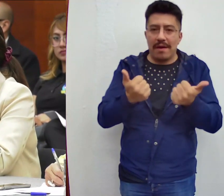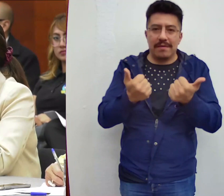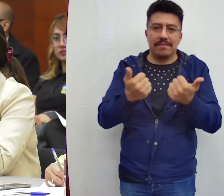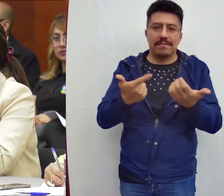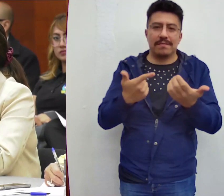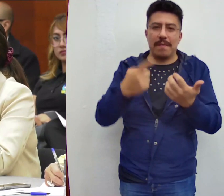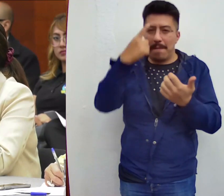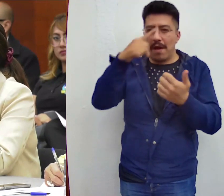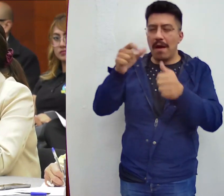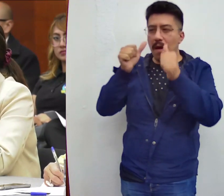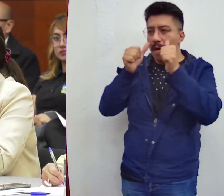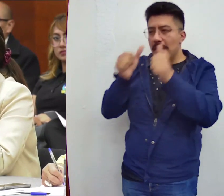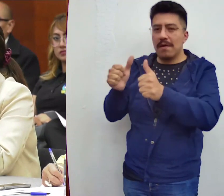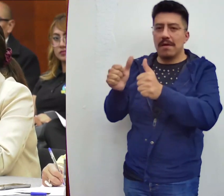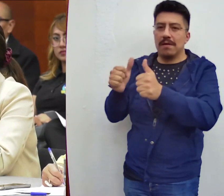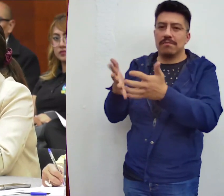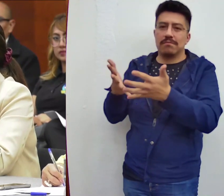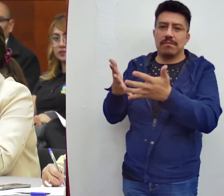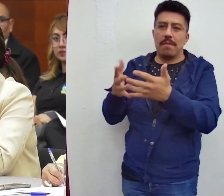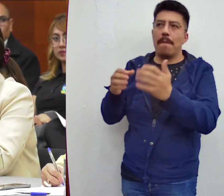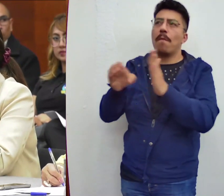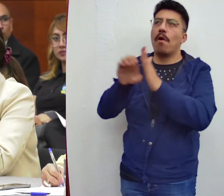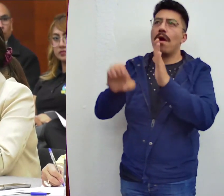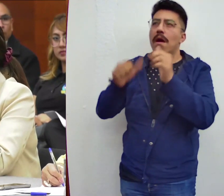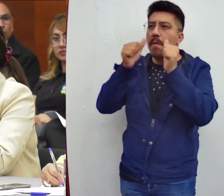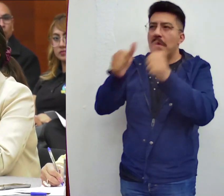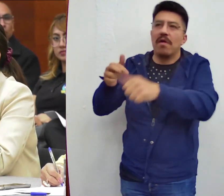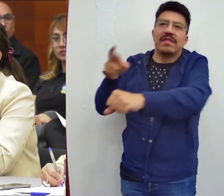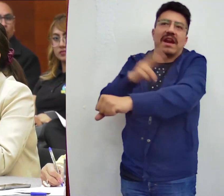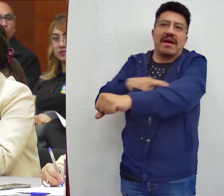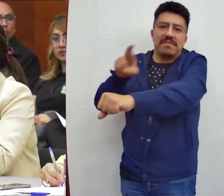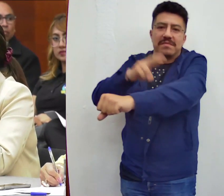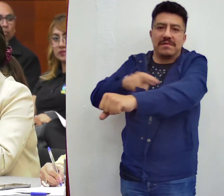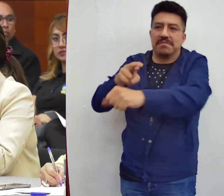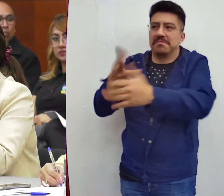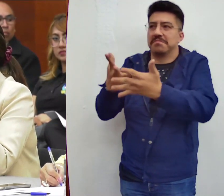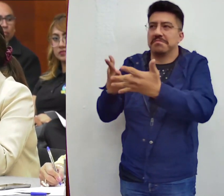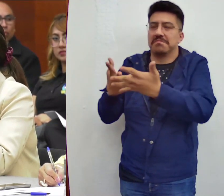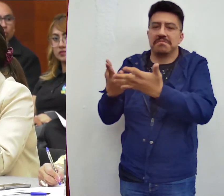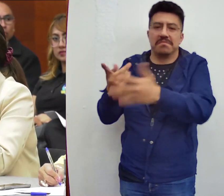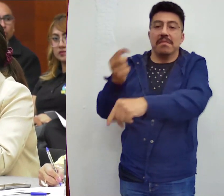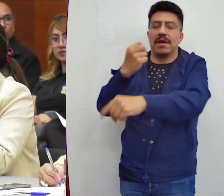servicios ni siquiera hacer trámites